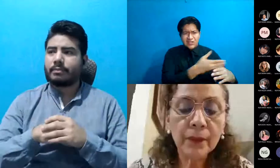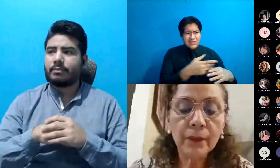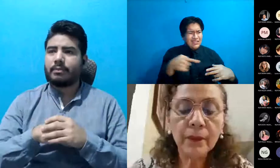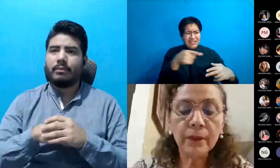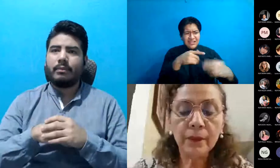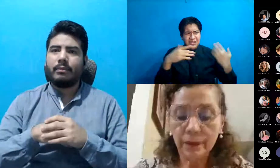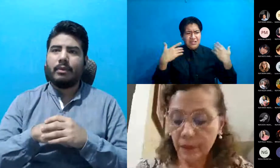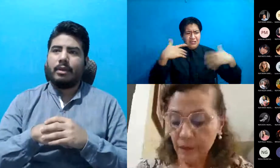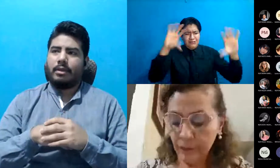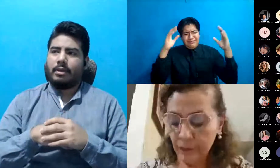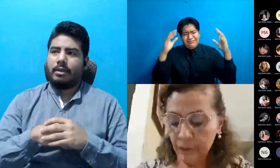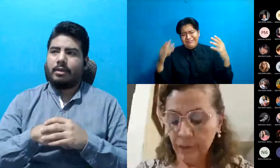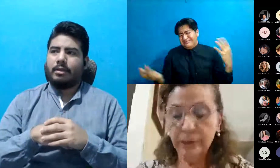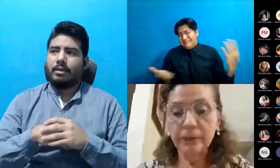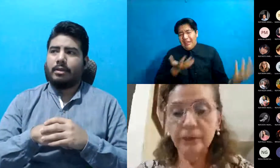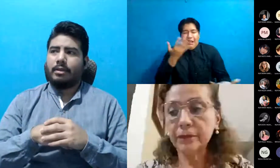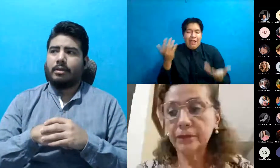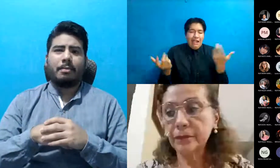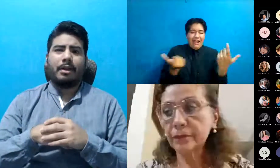demás.